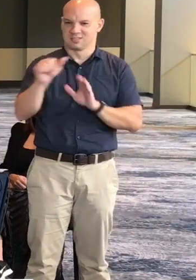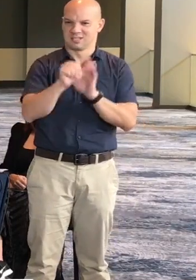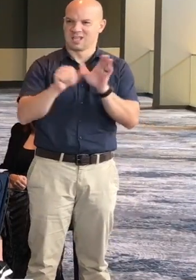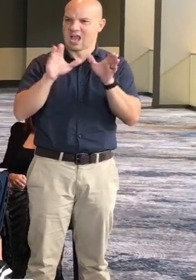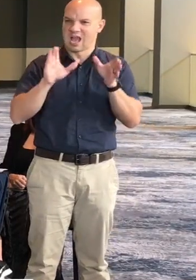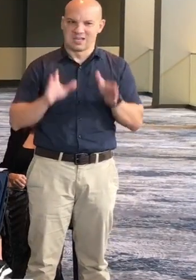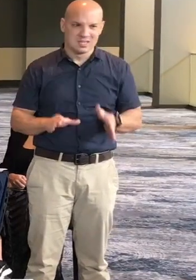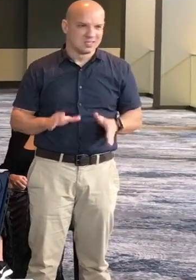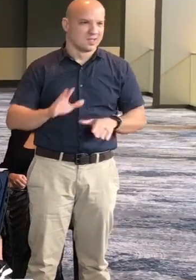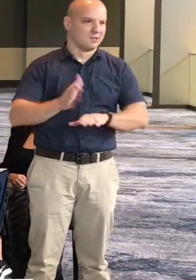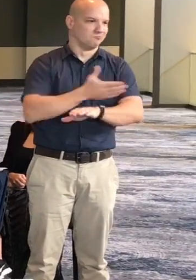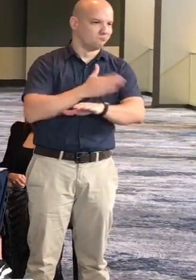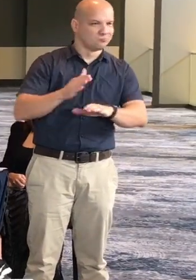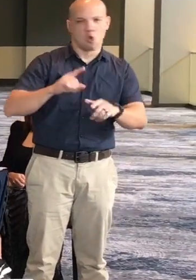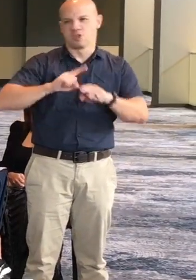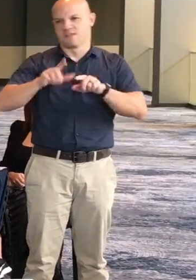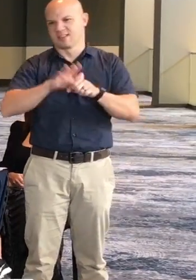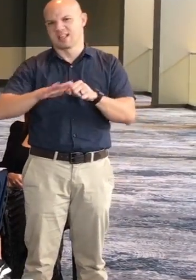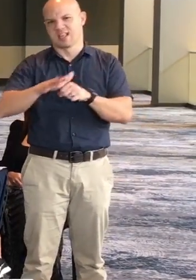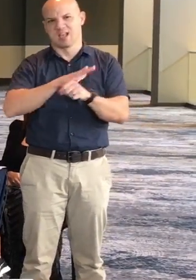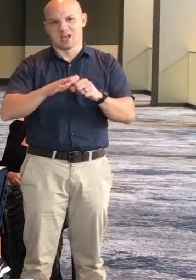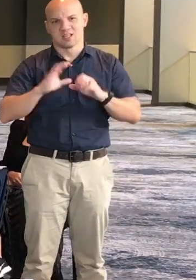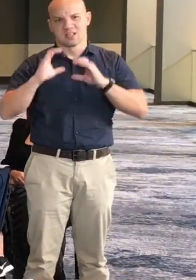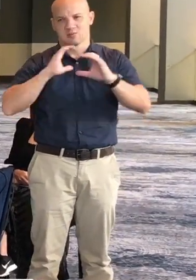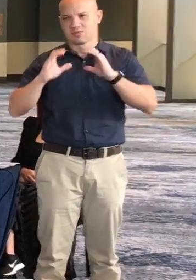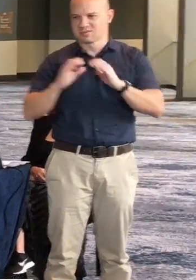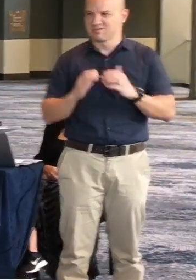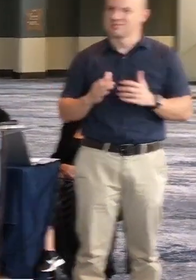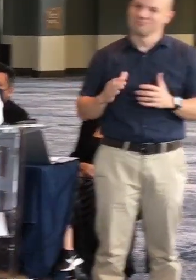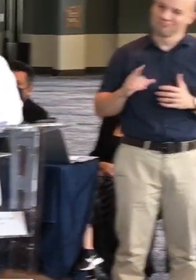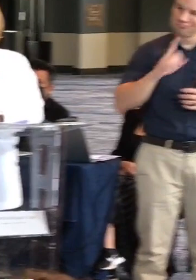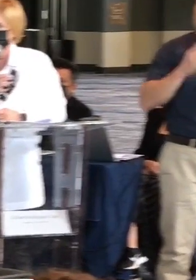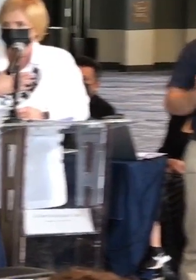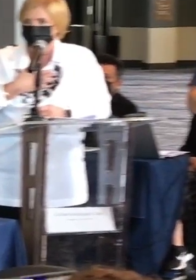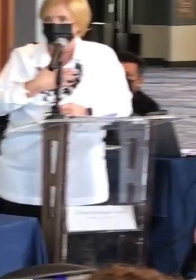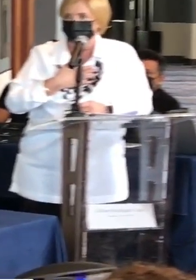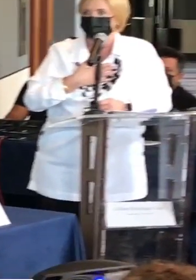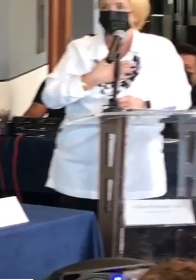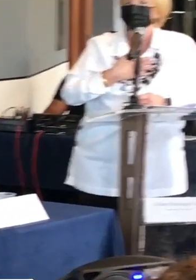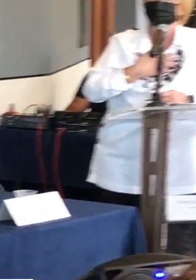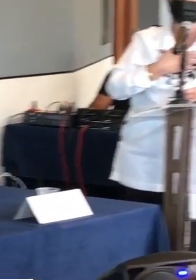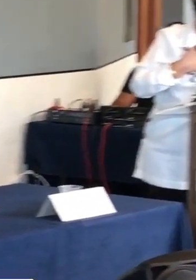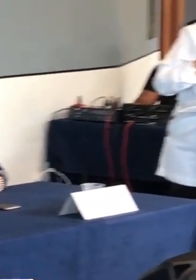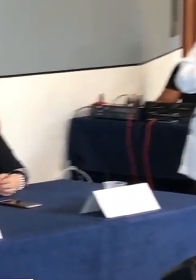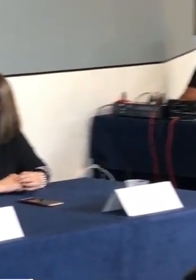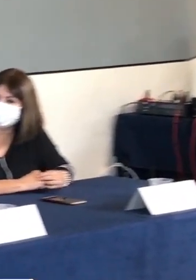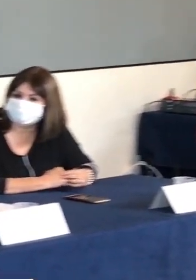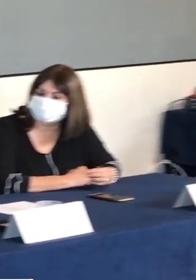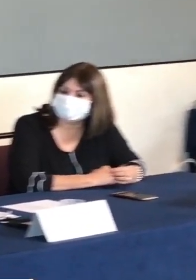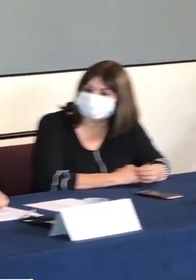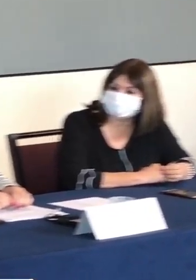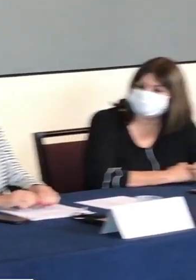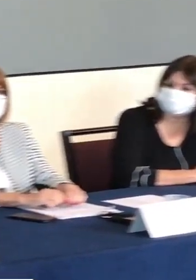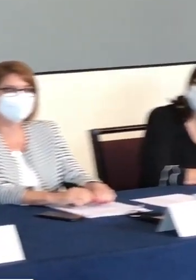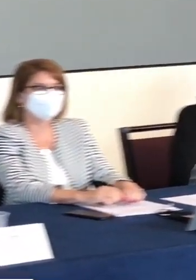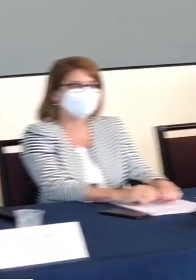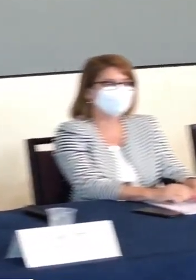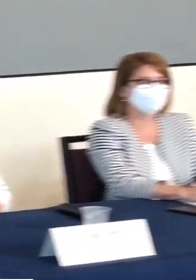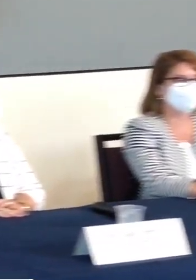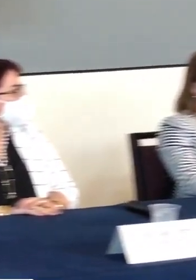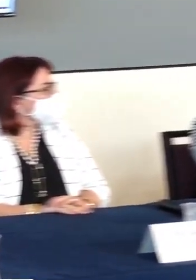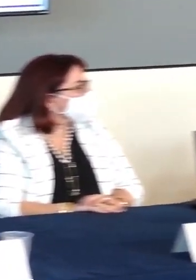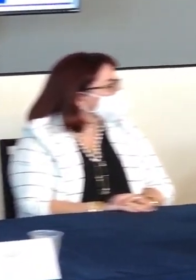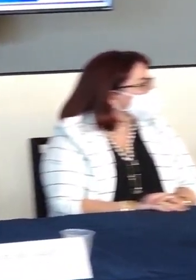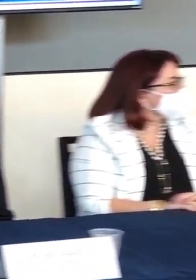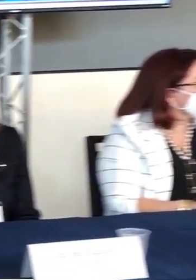de diferentes áreas de comunicaciones den ese paso y endosen sin temor y sin miedo el apoyo a la vacunación. Así que, si no hay